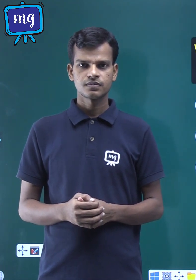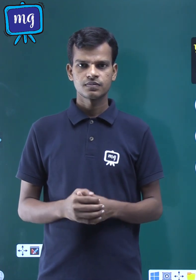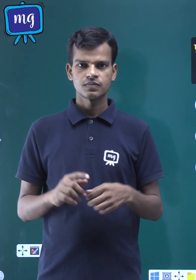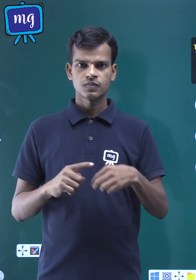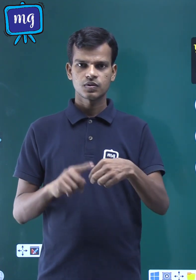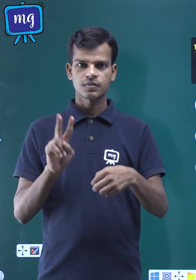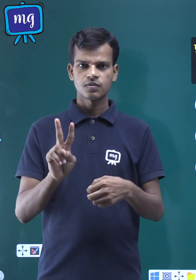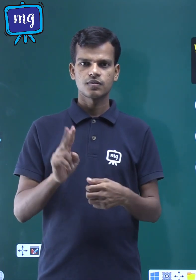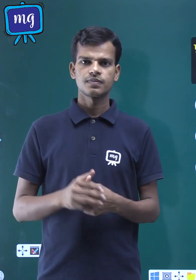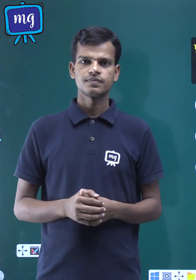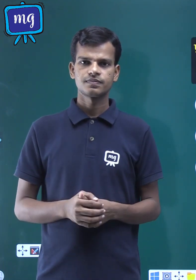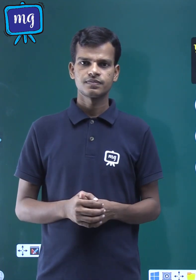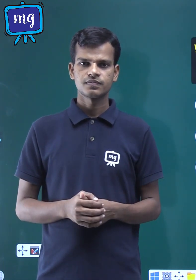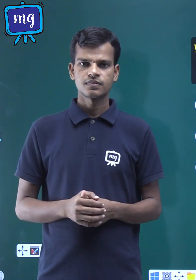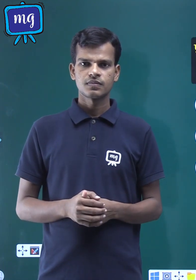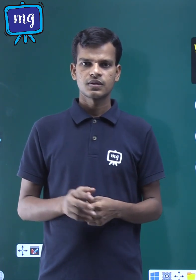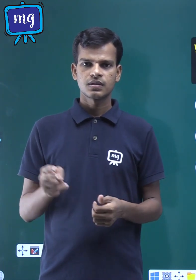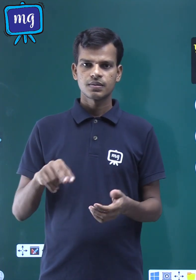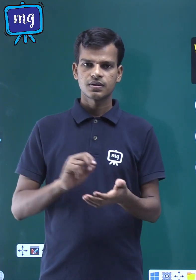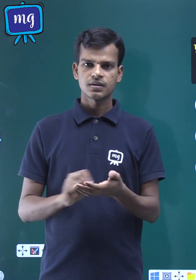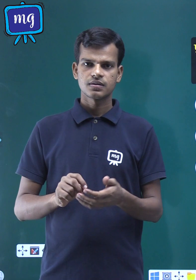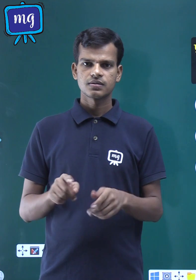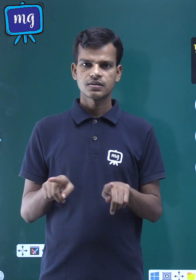प्रश्न नंबर 2, निम्नलिखित समीकरणों